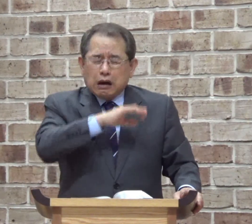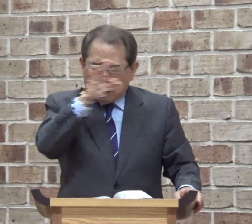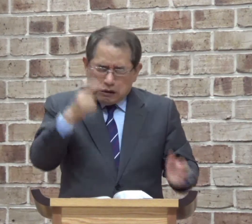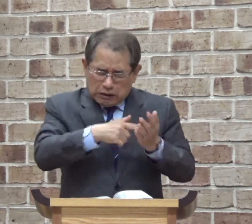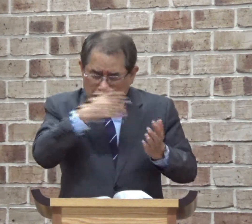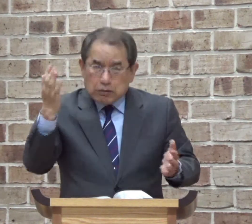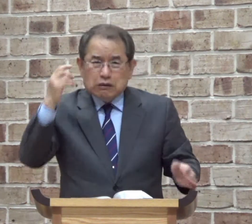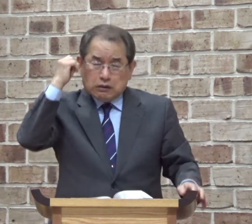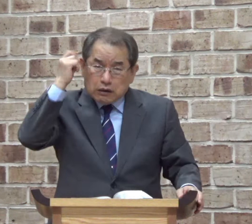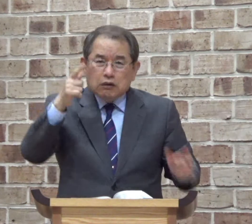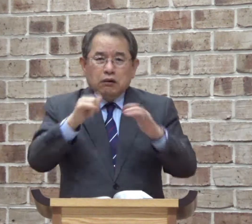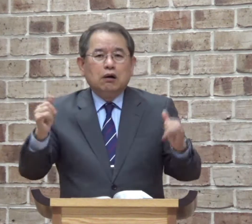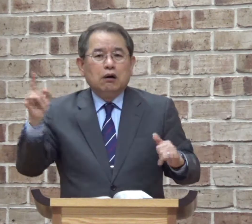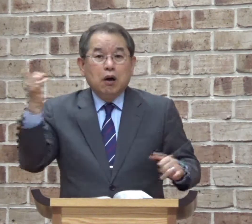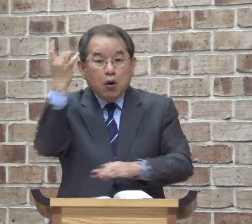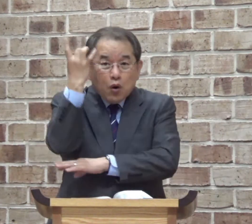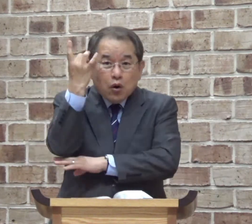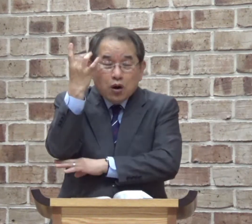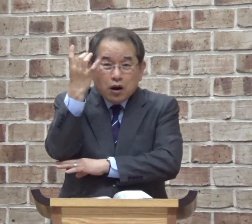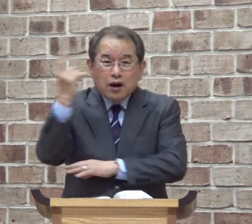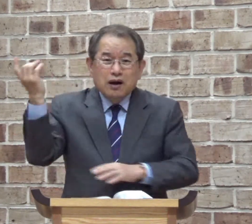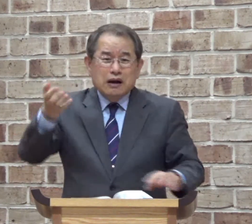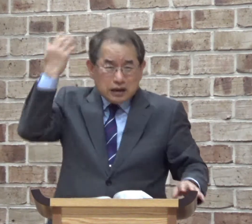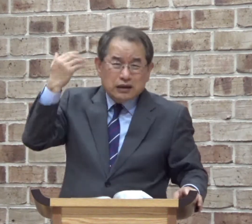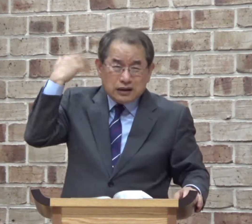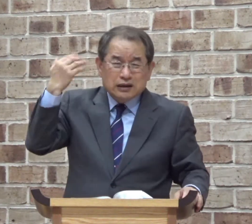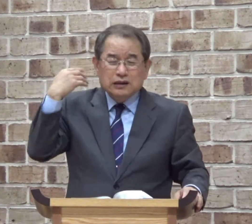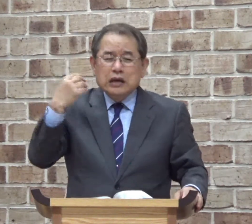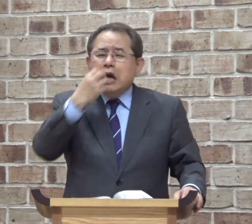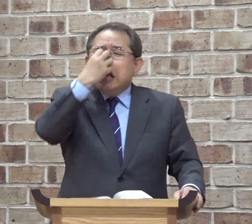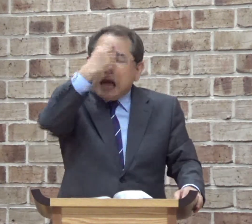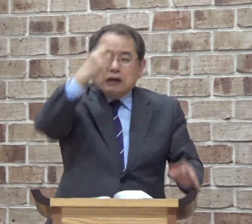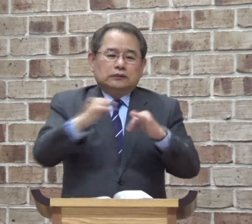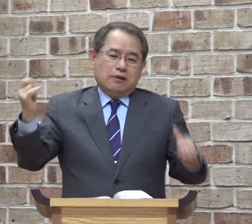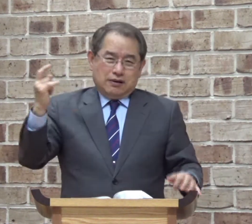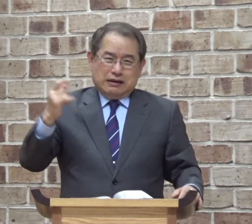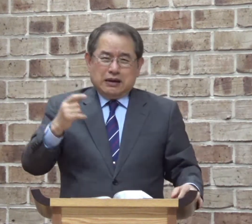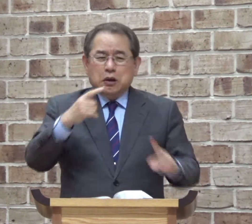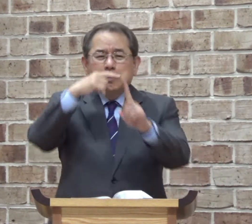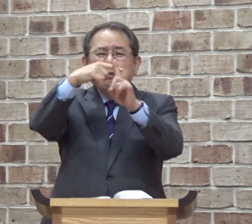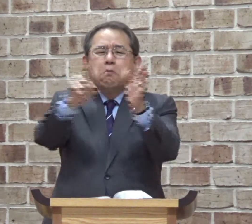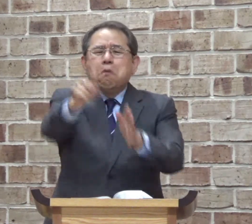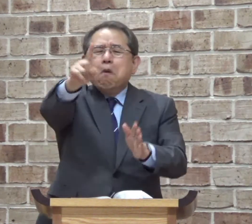그는 학식이 많고 그 학식으로 인해 기독교를 강하게 비판했던 사람입니다.